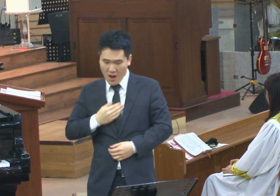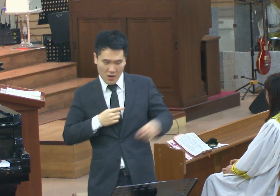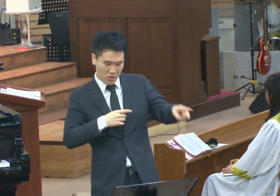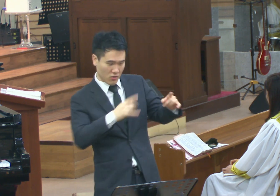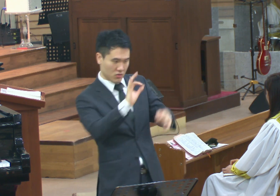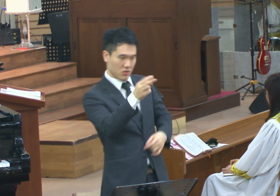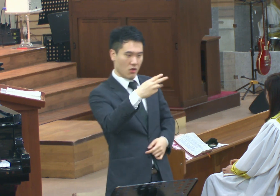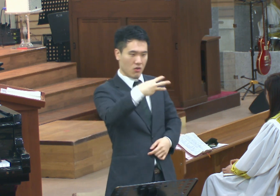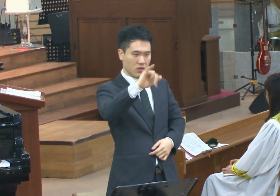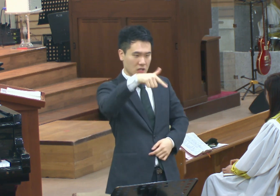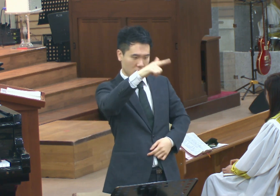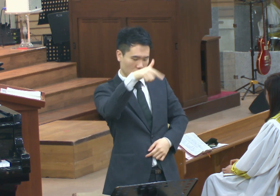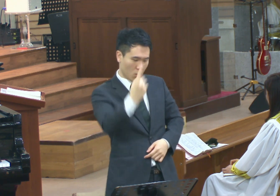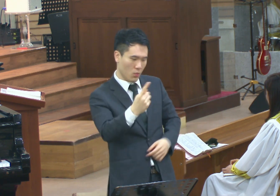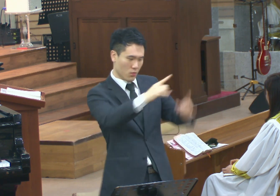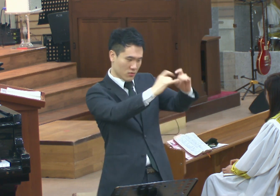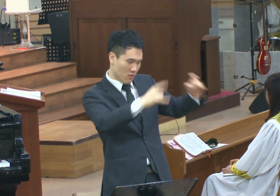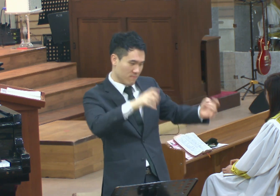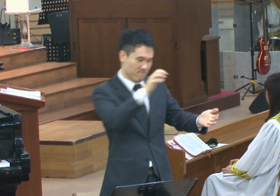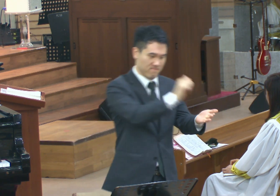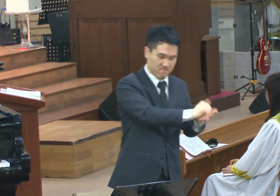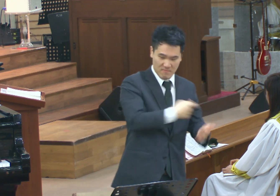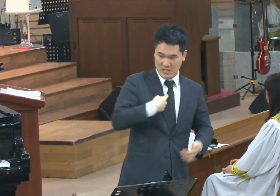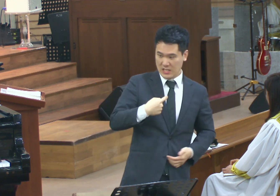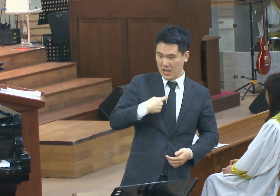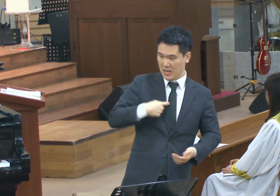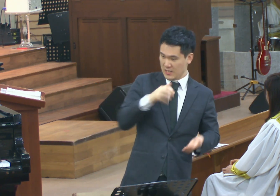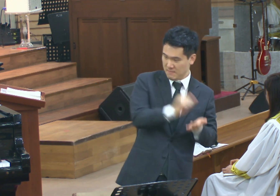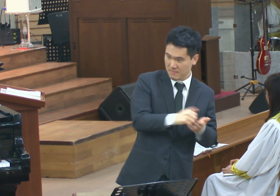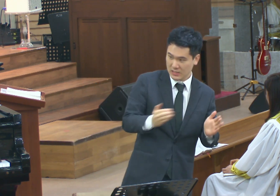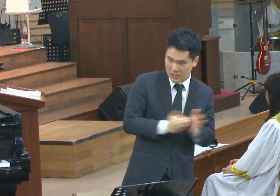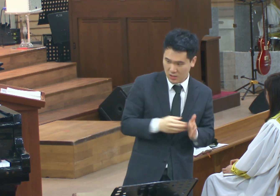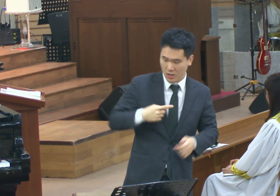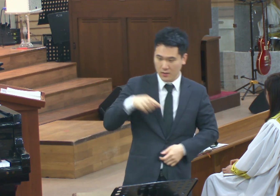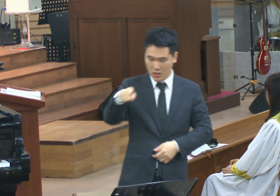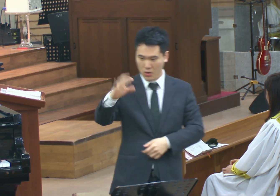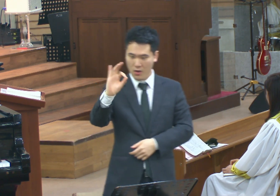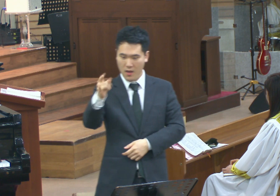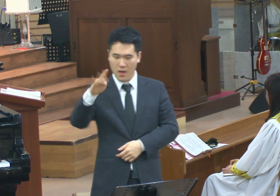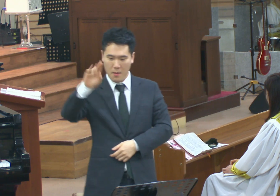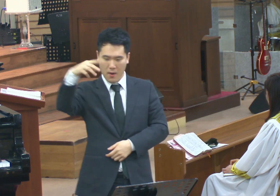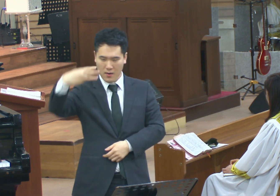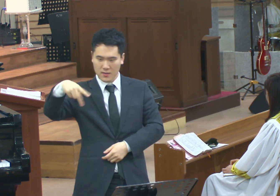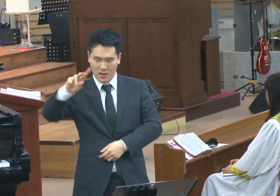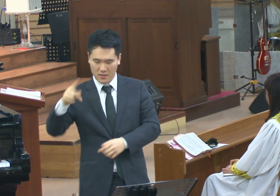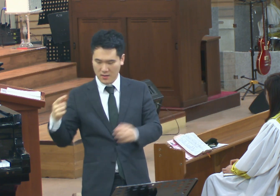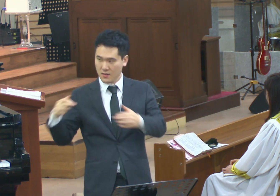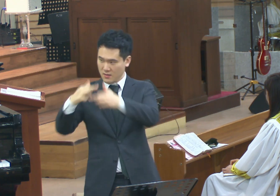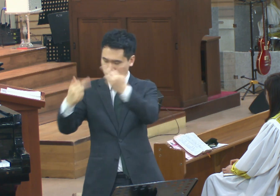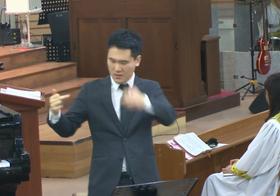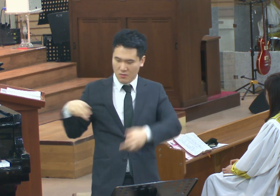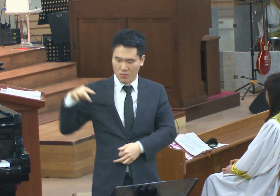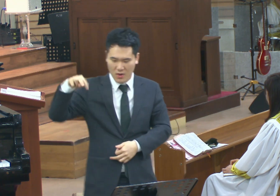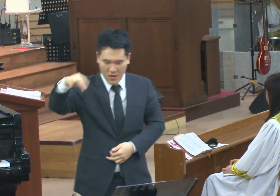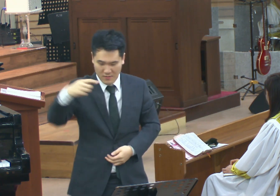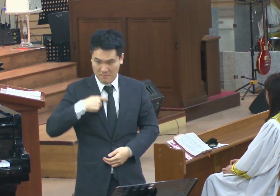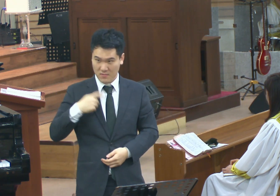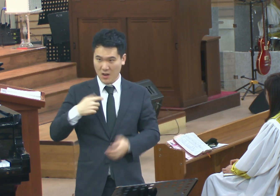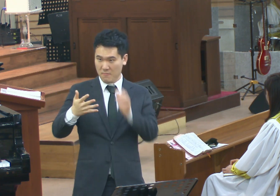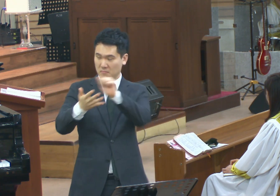가서 훈련시켰고 그런 말을 길게 한 적이 없어요. 우리가 다른 사람에게 칭찬을